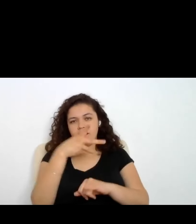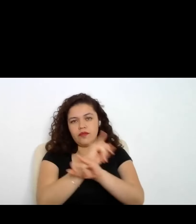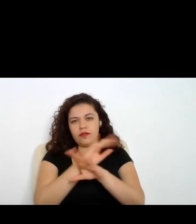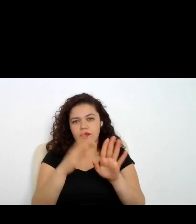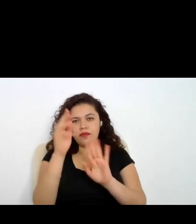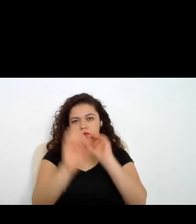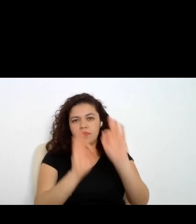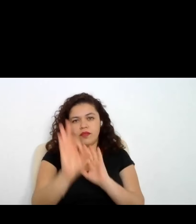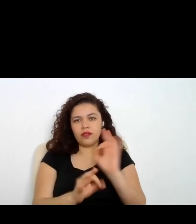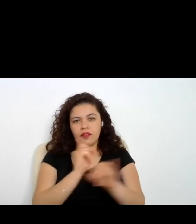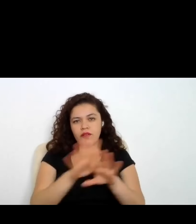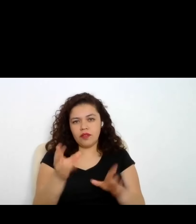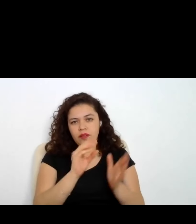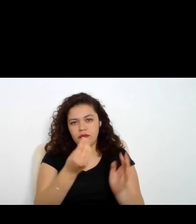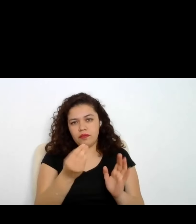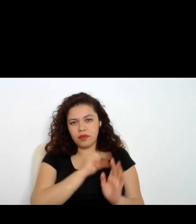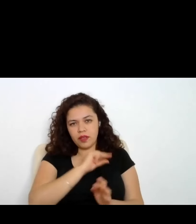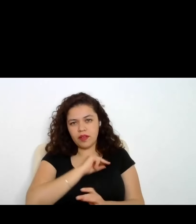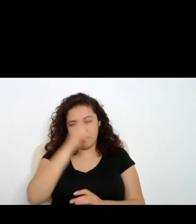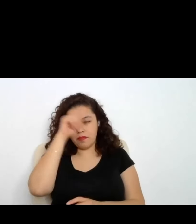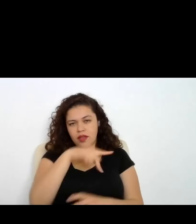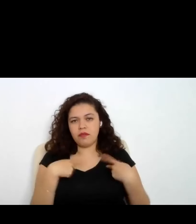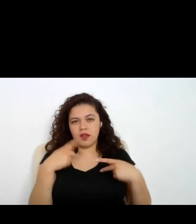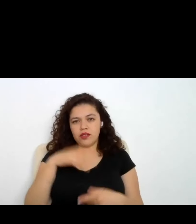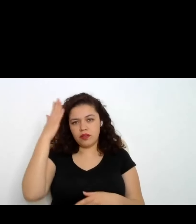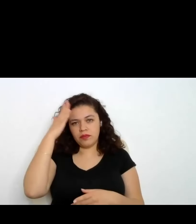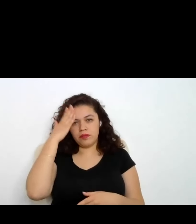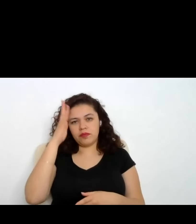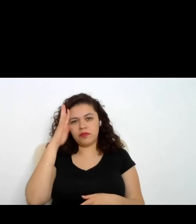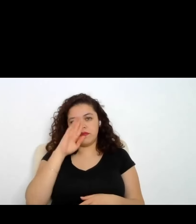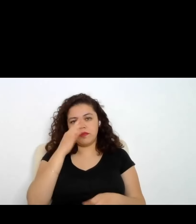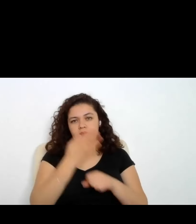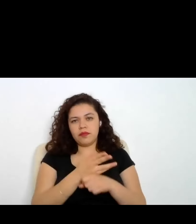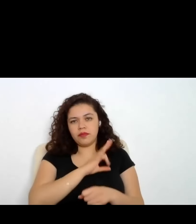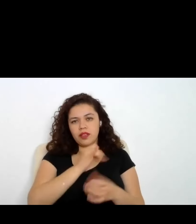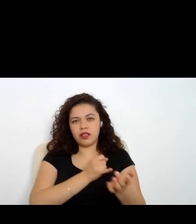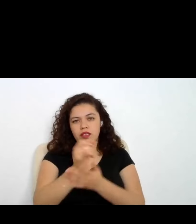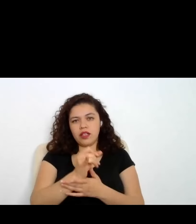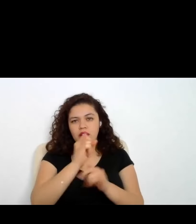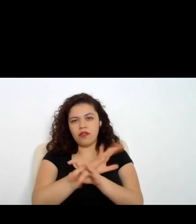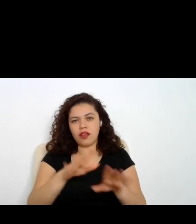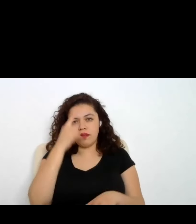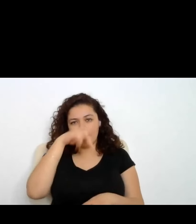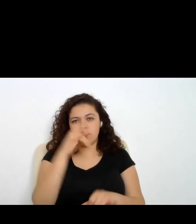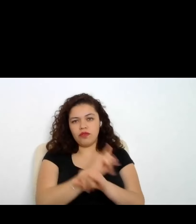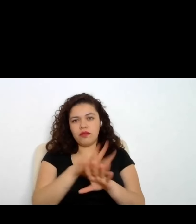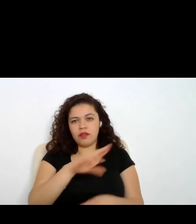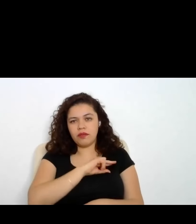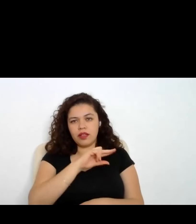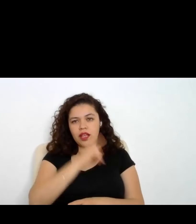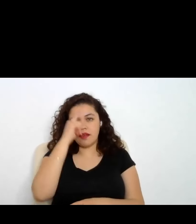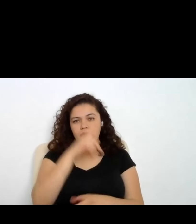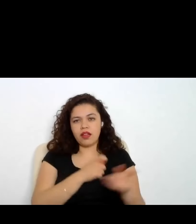personales a fin de que el titular pueda tomar decisiones informadas en relación con sus datos personales y mantenga